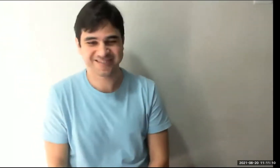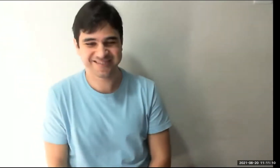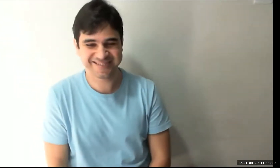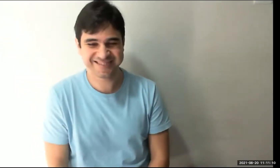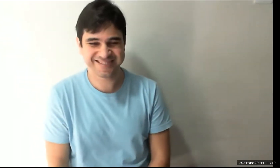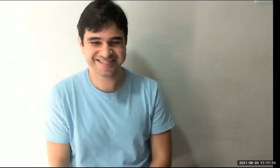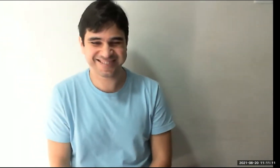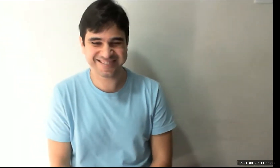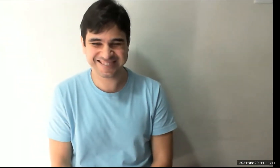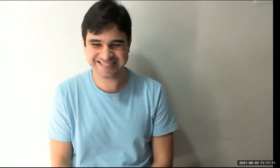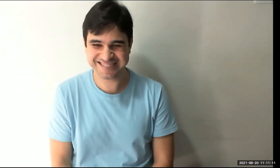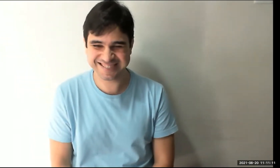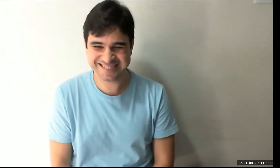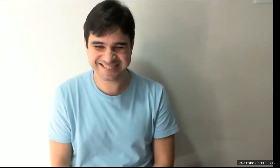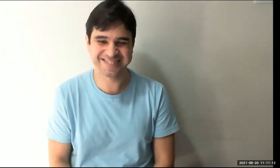quer falar. Agora, Marise.